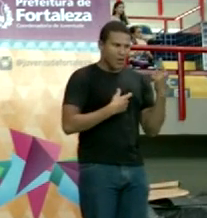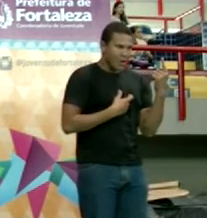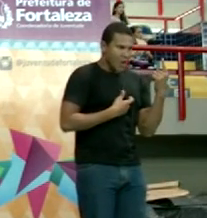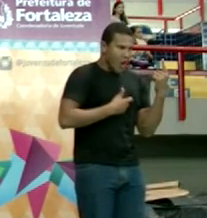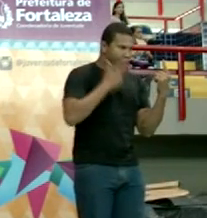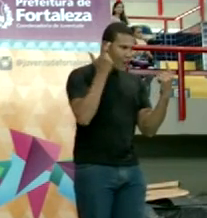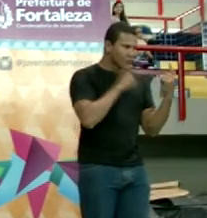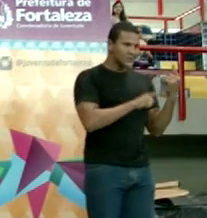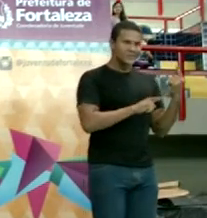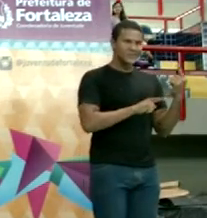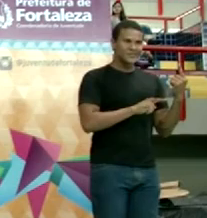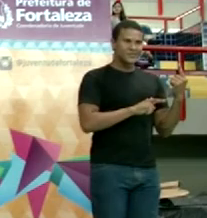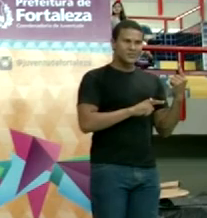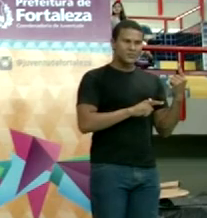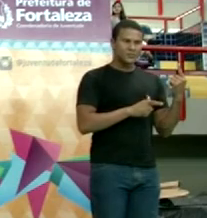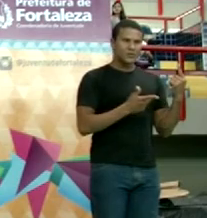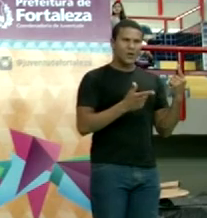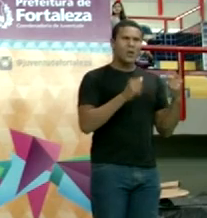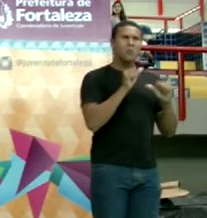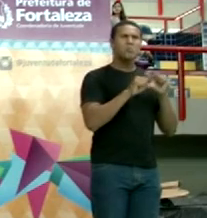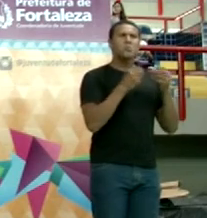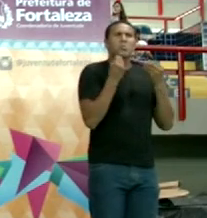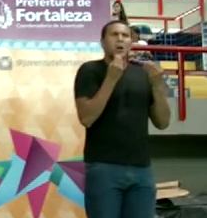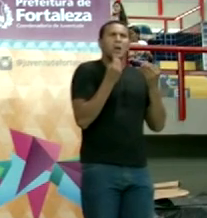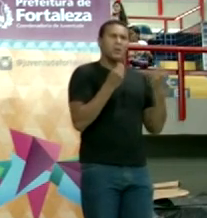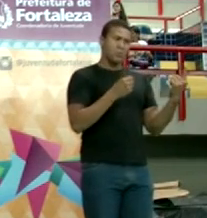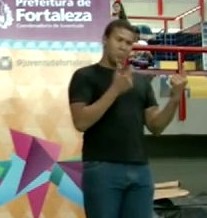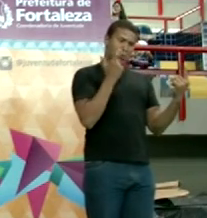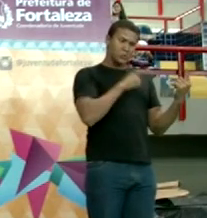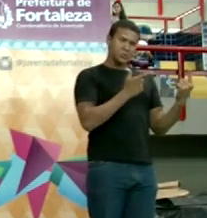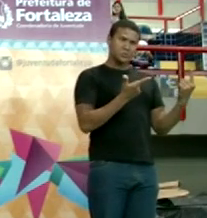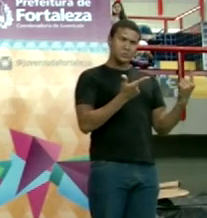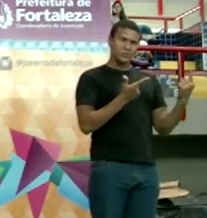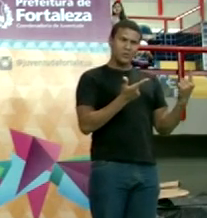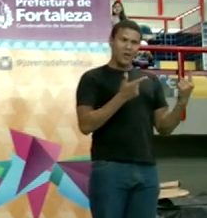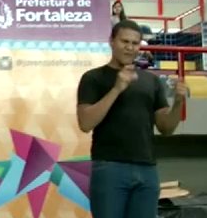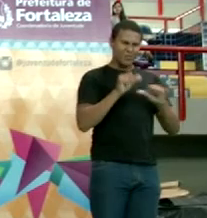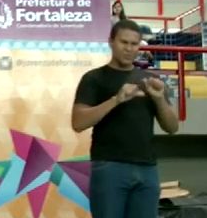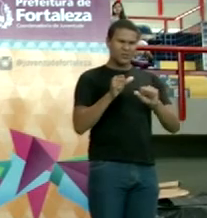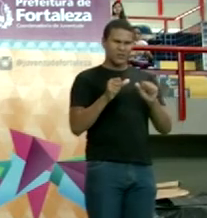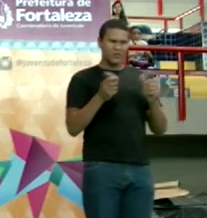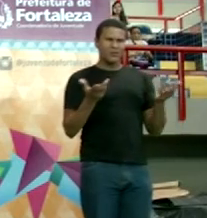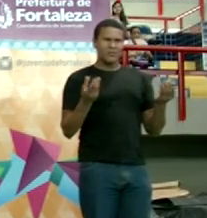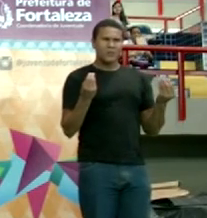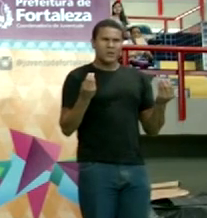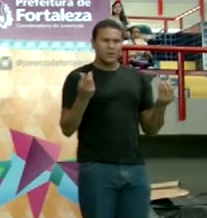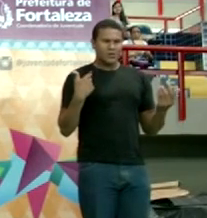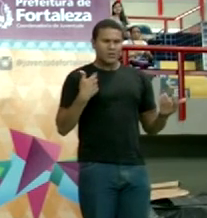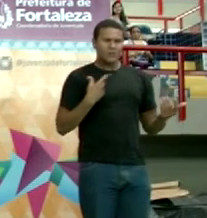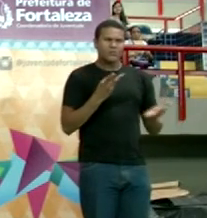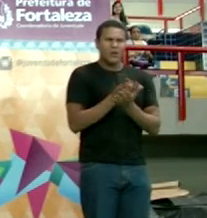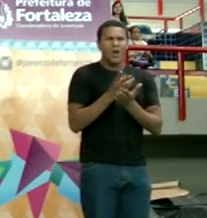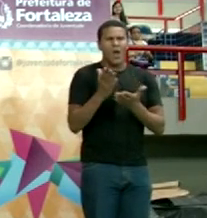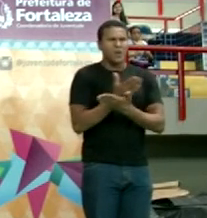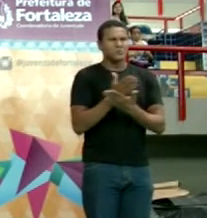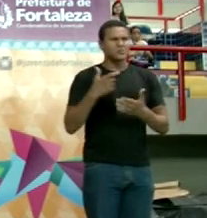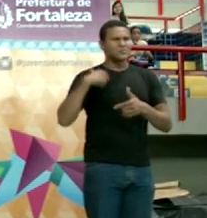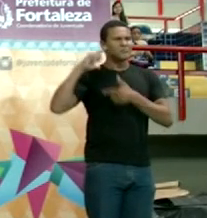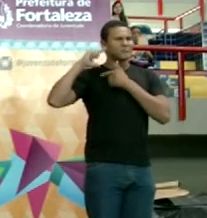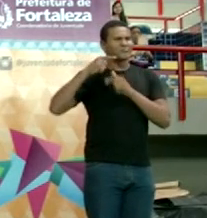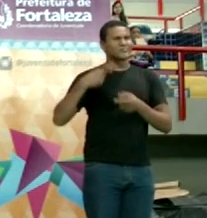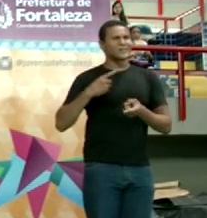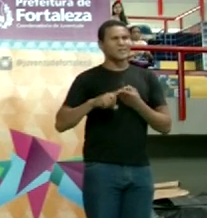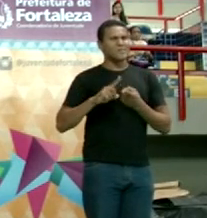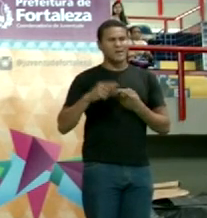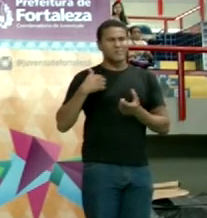quê? Depois vai que eu mudo e dá errado. Minha esposa que fica indignada, porque eu, em alguns aspectos, eu sou muito tradicional. A coisa que eu